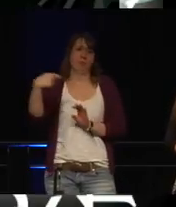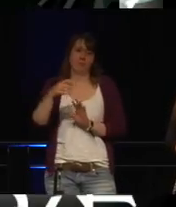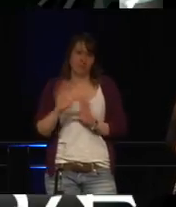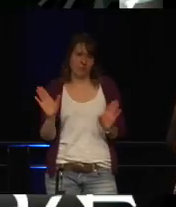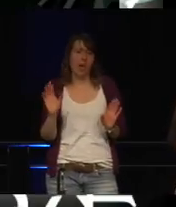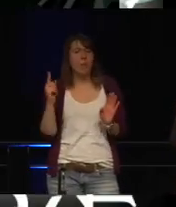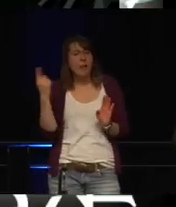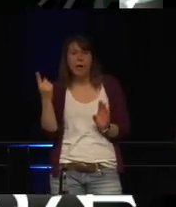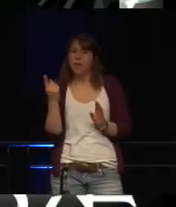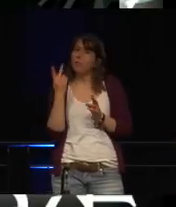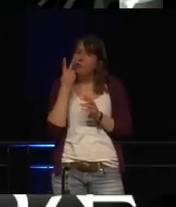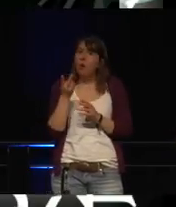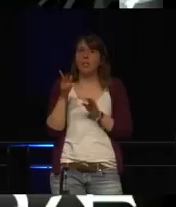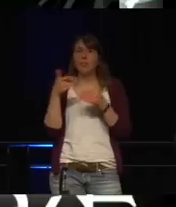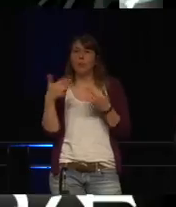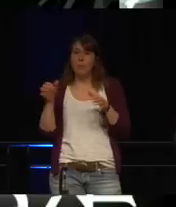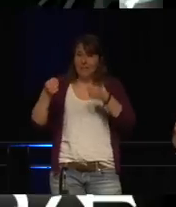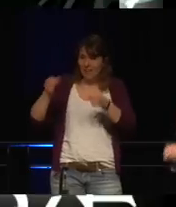pero ya